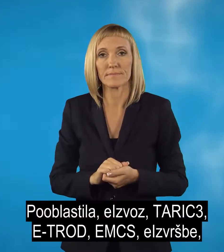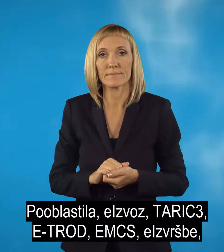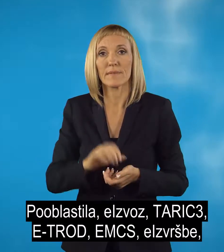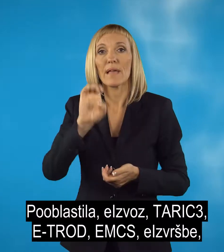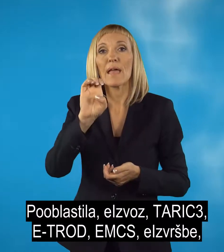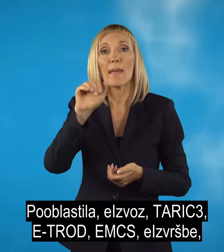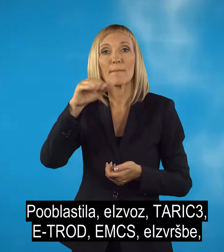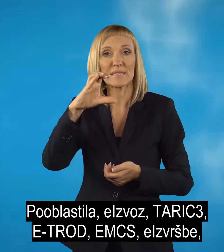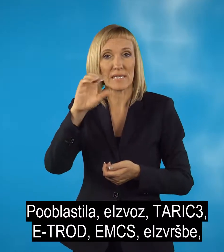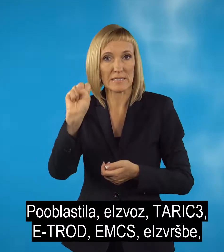e-MCS,